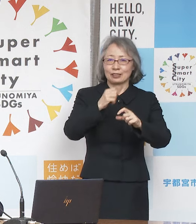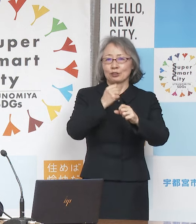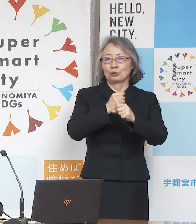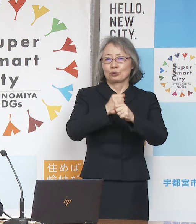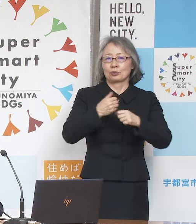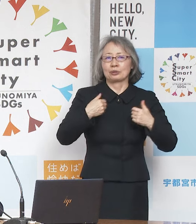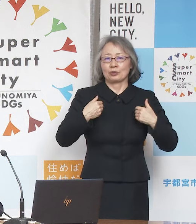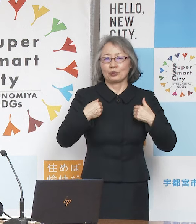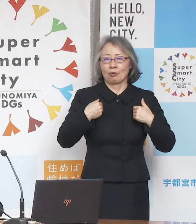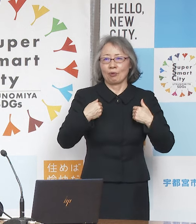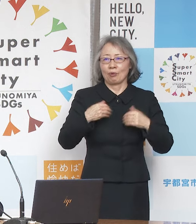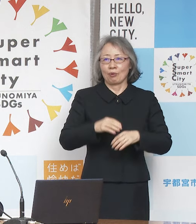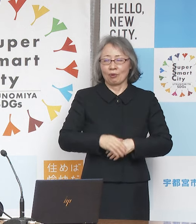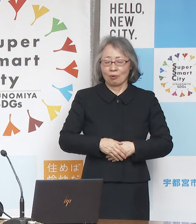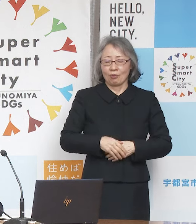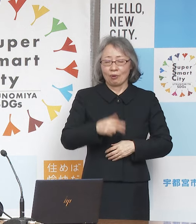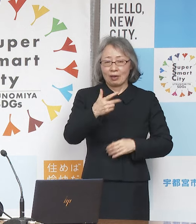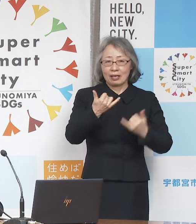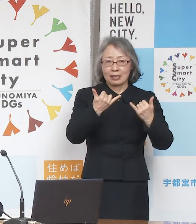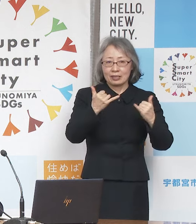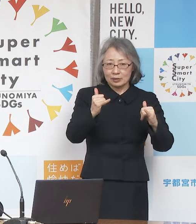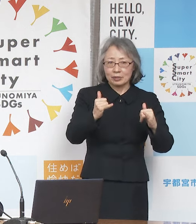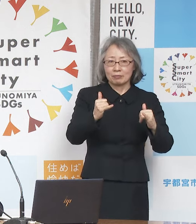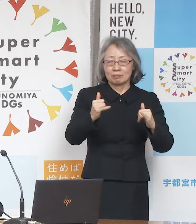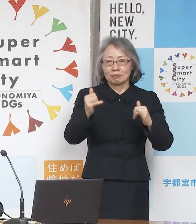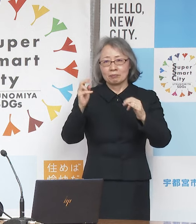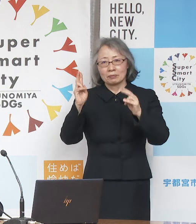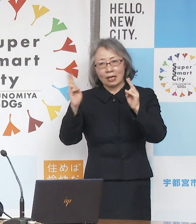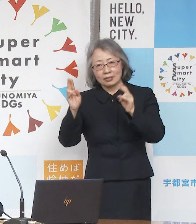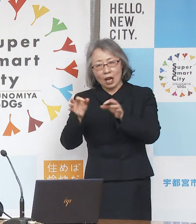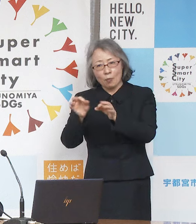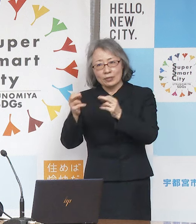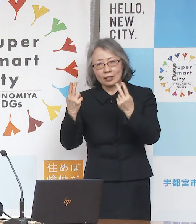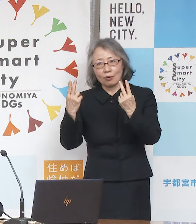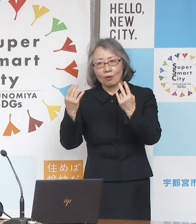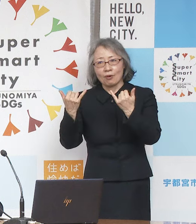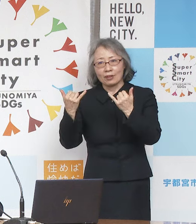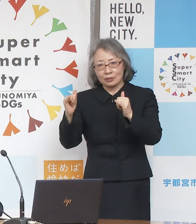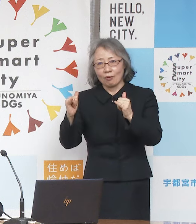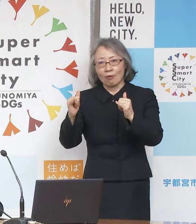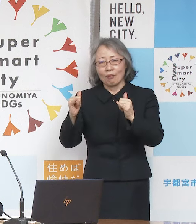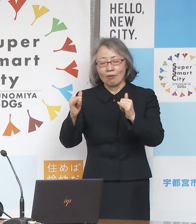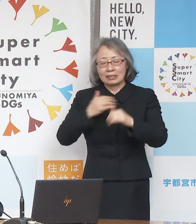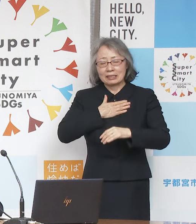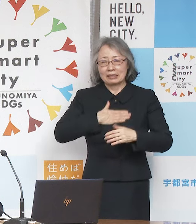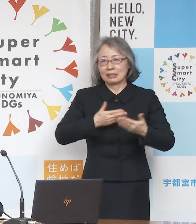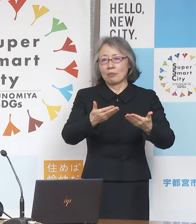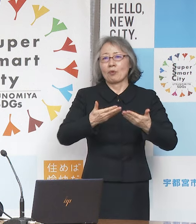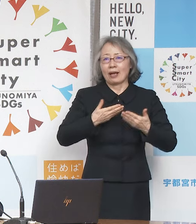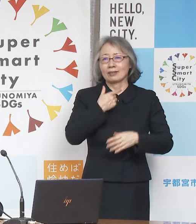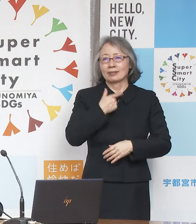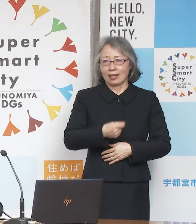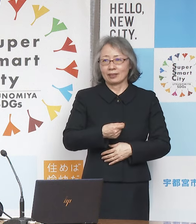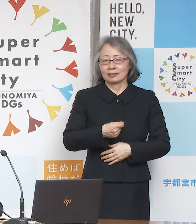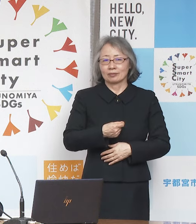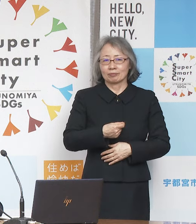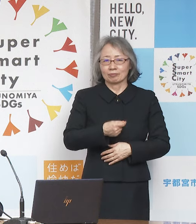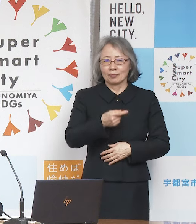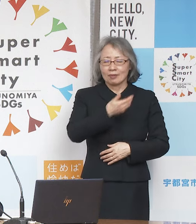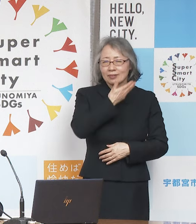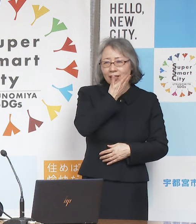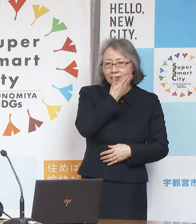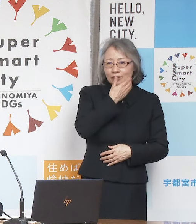とやはり一般の市民の方々業者の方々にま存在をより知っていただくそしてまその重要